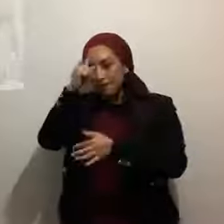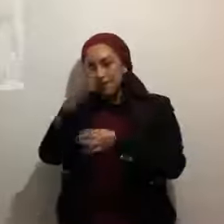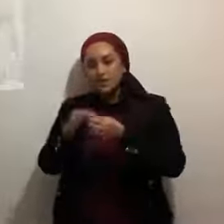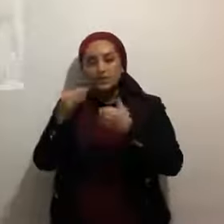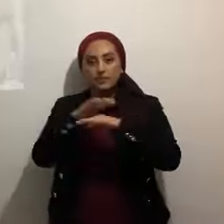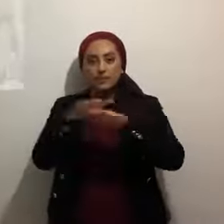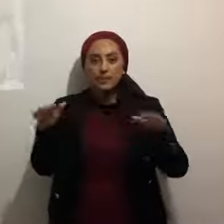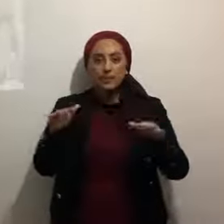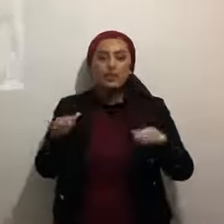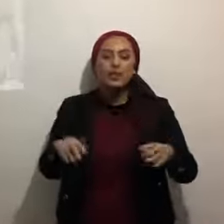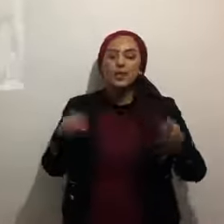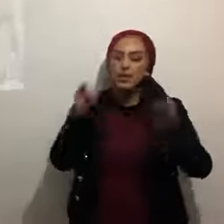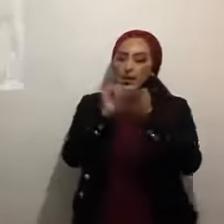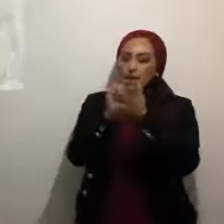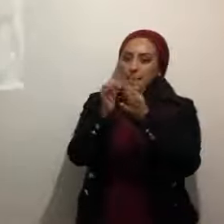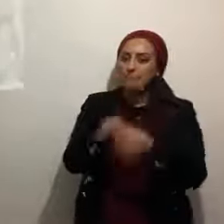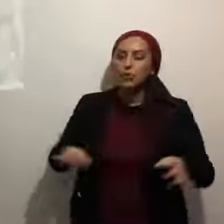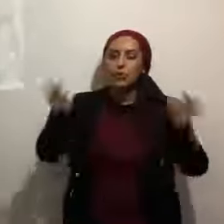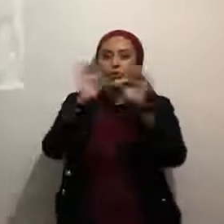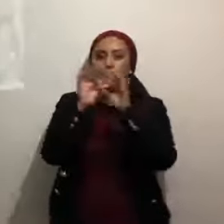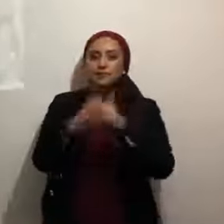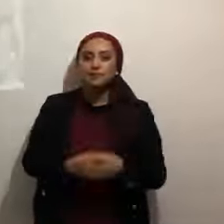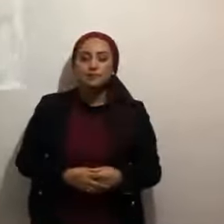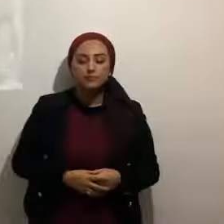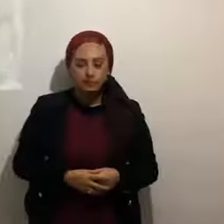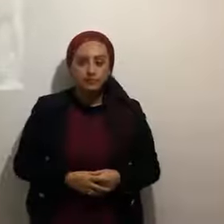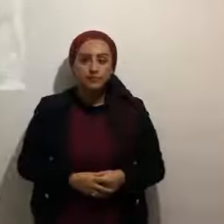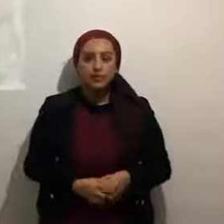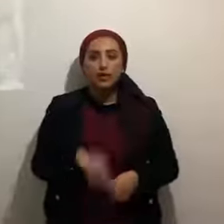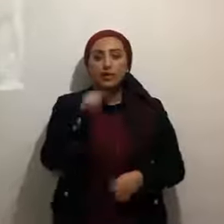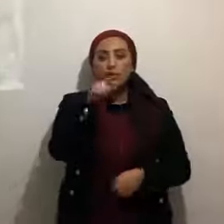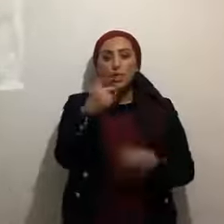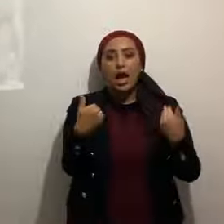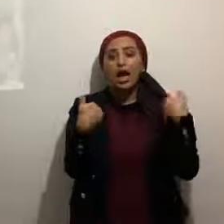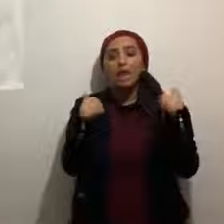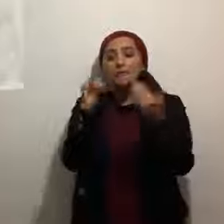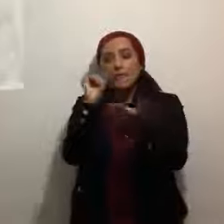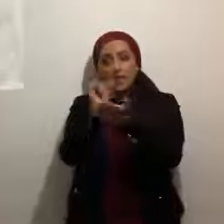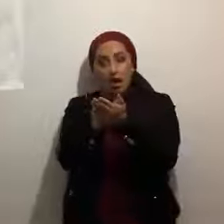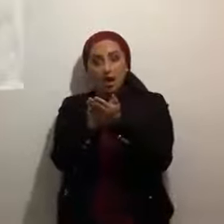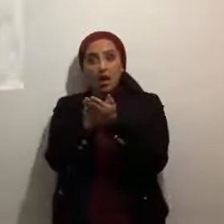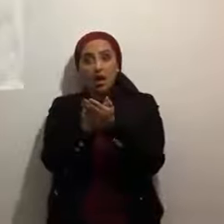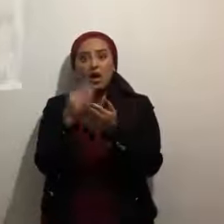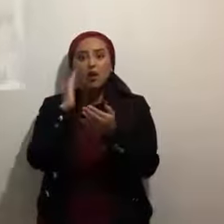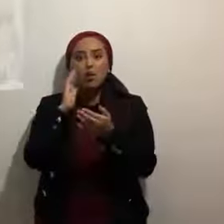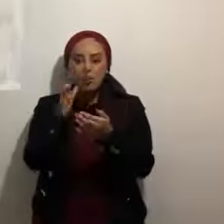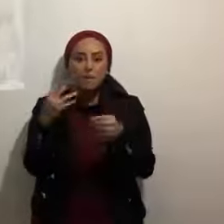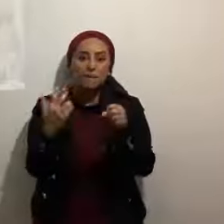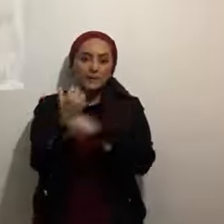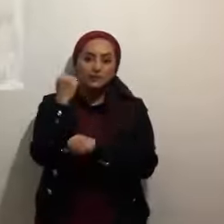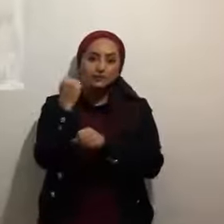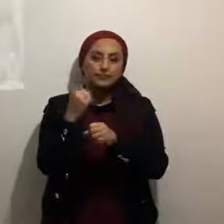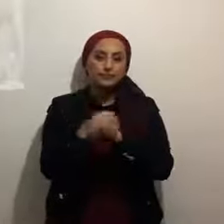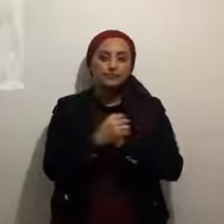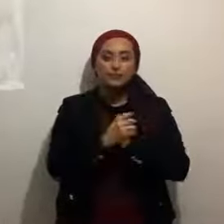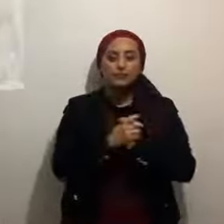solo lado. Eso es importantísimo. Si entonces tú tienes eso, vas a acabar tu pozo. La gente